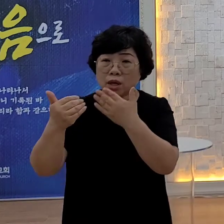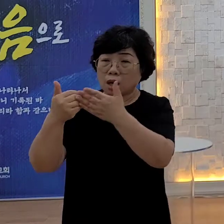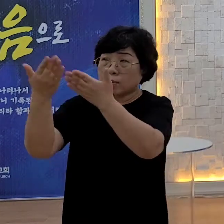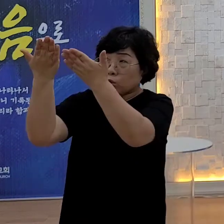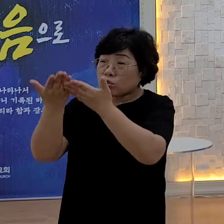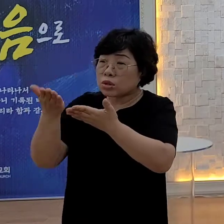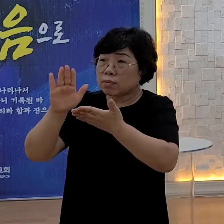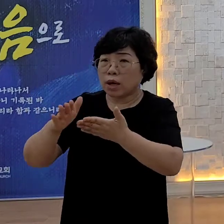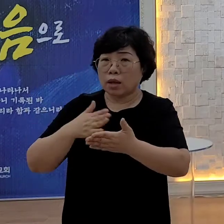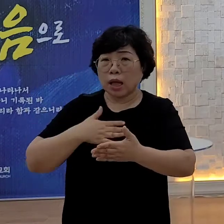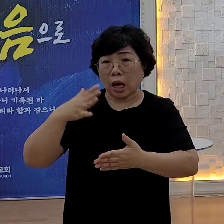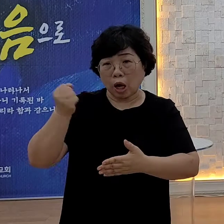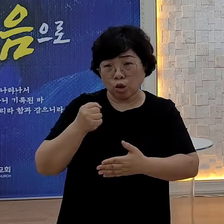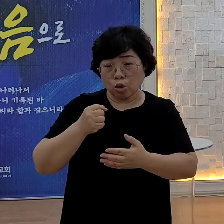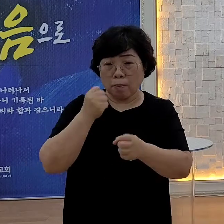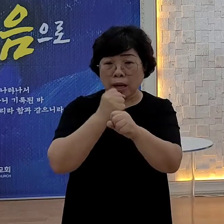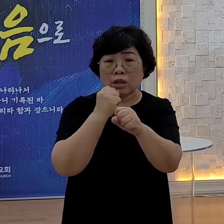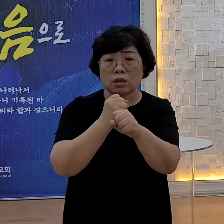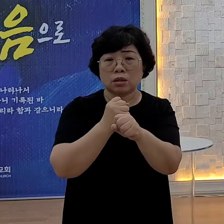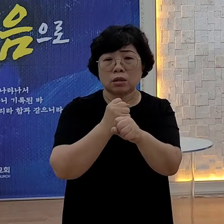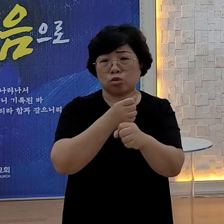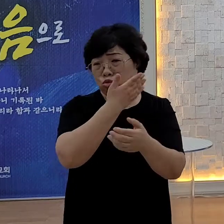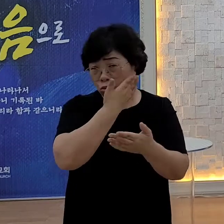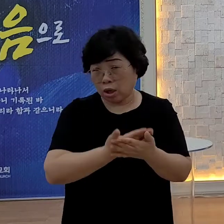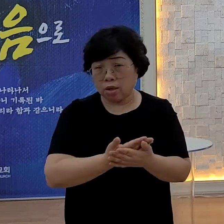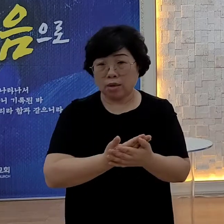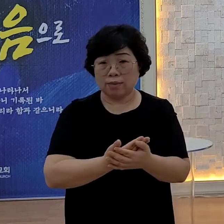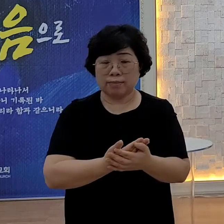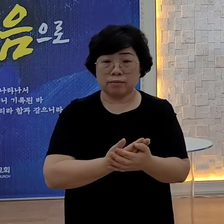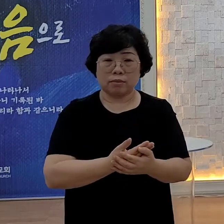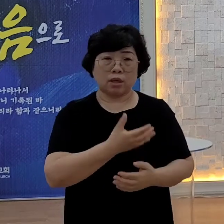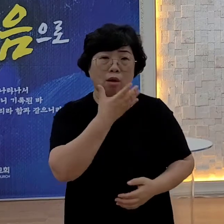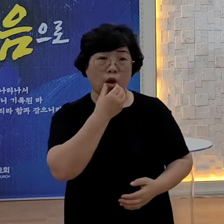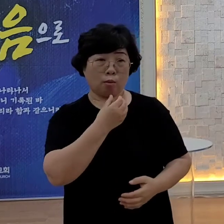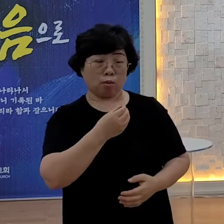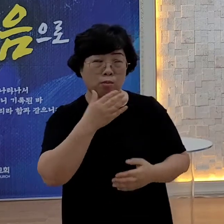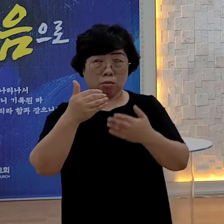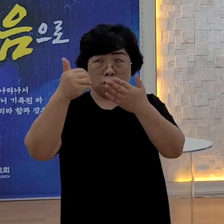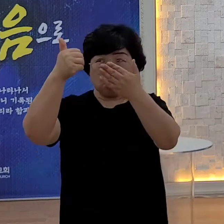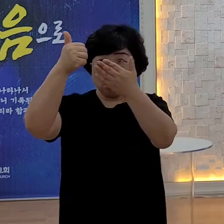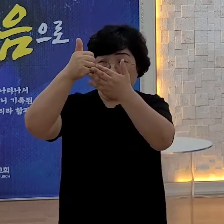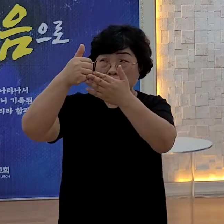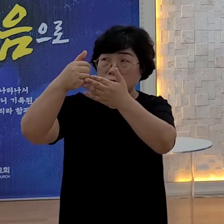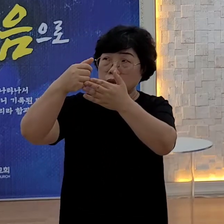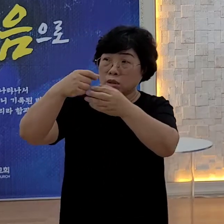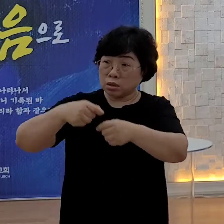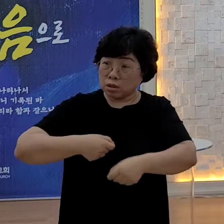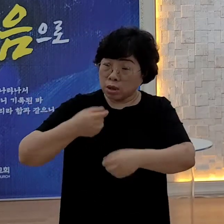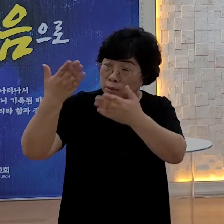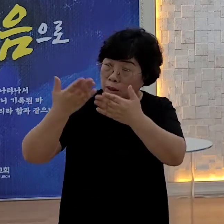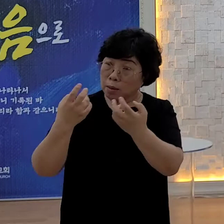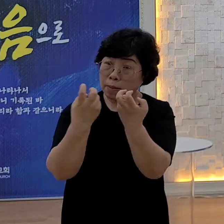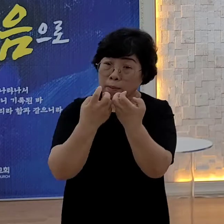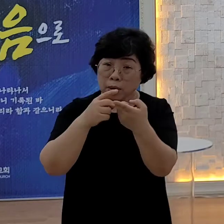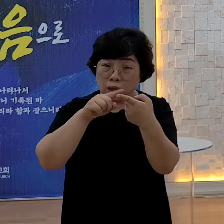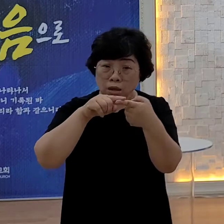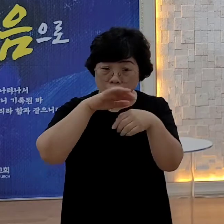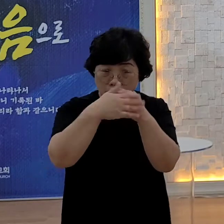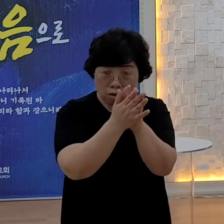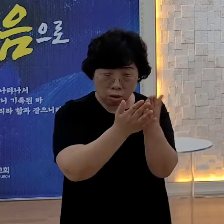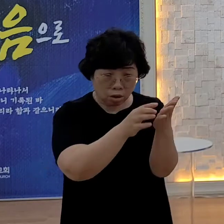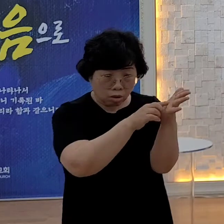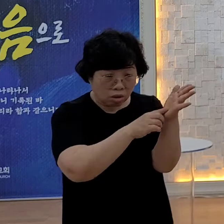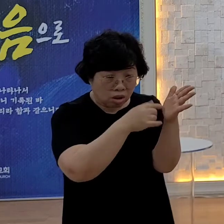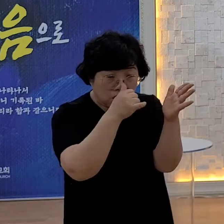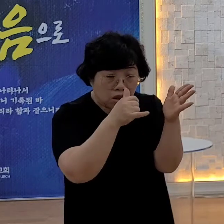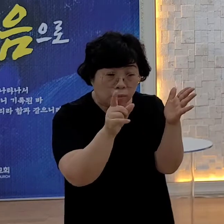자, 어떻게 내 것으로 만들 수 있습니까? 그럼 아브라함은 그 하나님의 의를 어떻게 받았다고 성경은 말합니까? 성경은